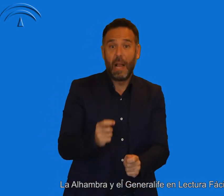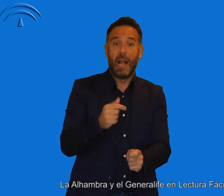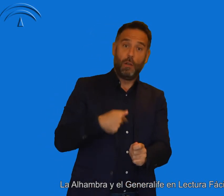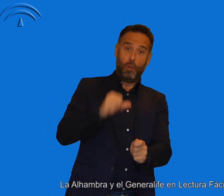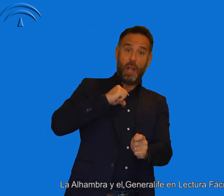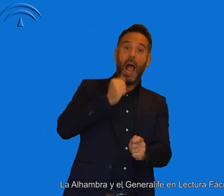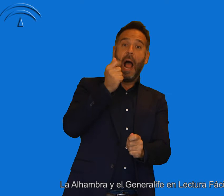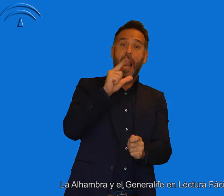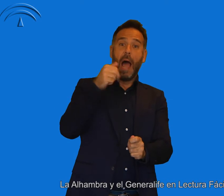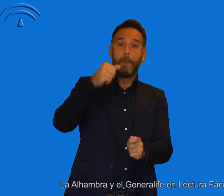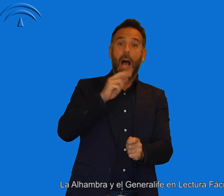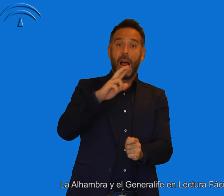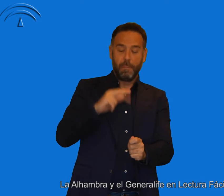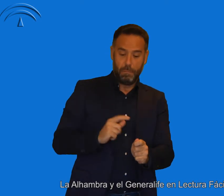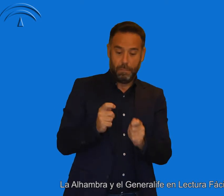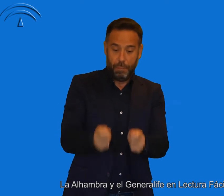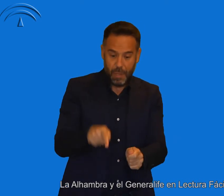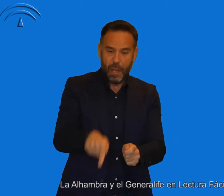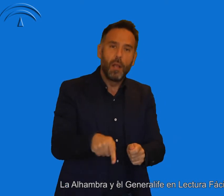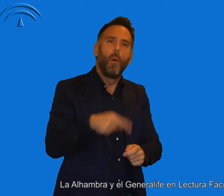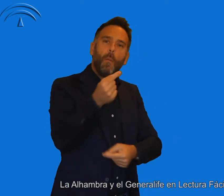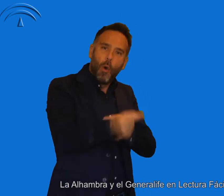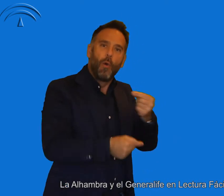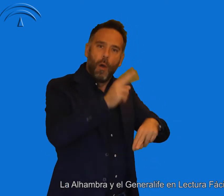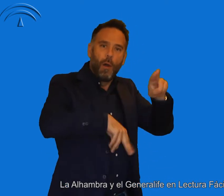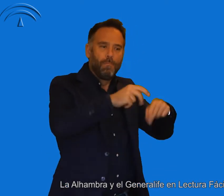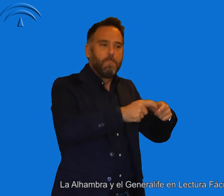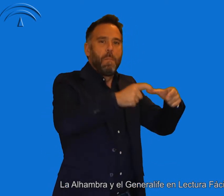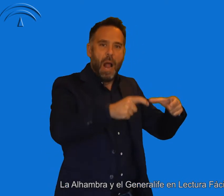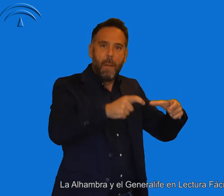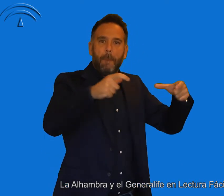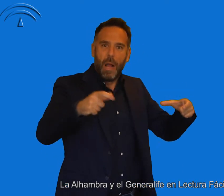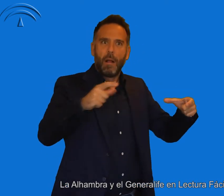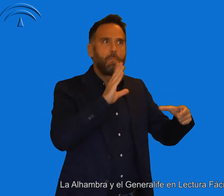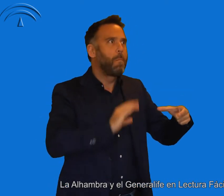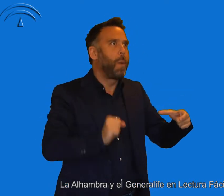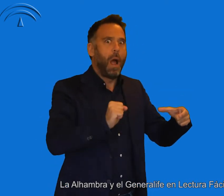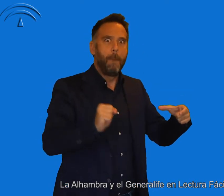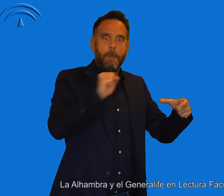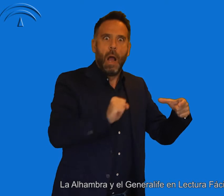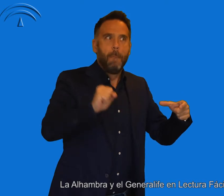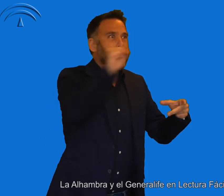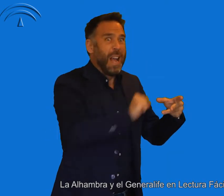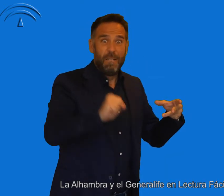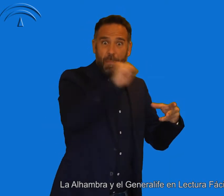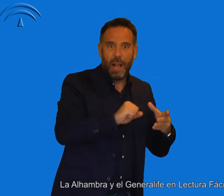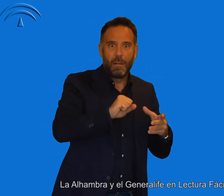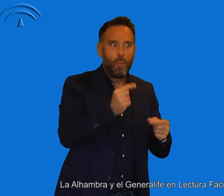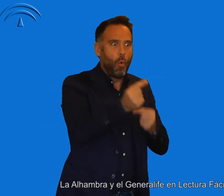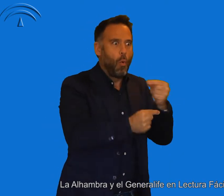Los descendientes de Al-Amar la ampliaron y la hicieron cada vez más segura y hermosa. Poco a poco